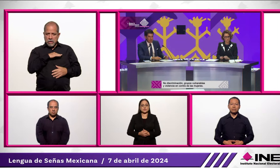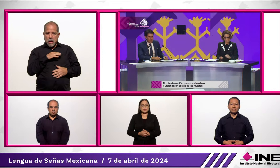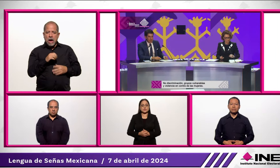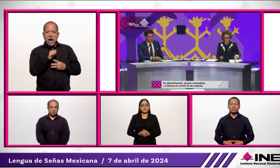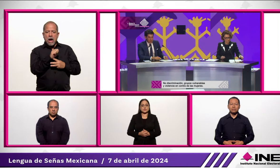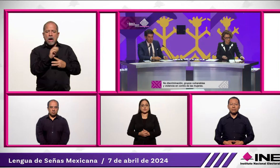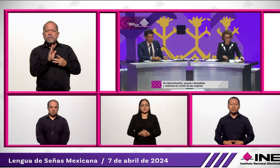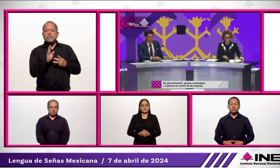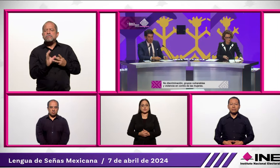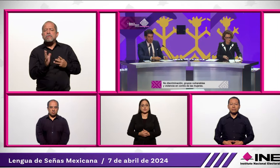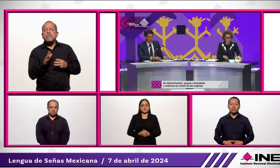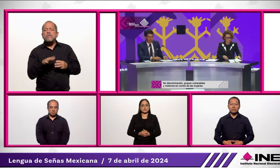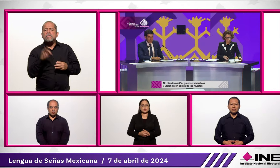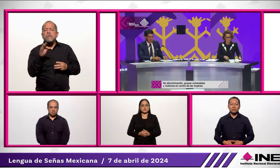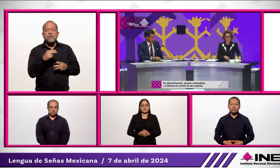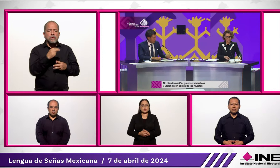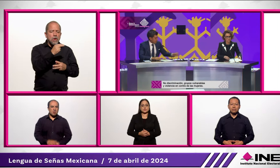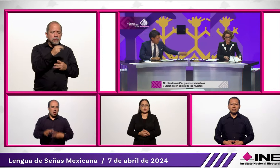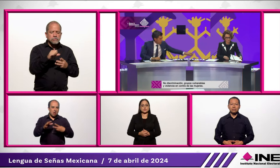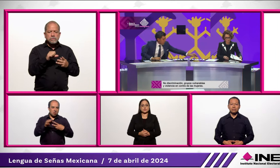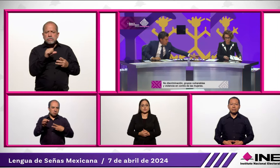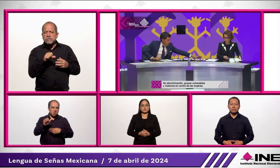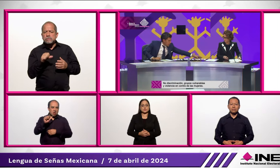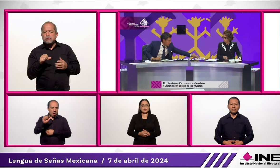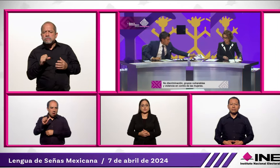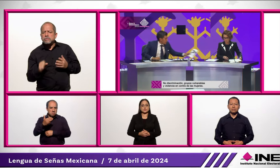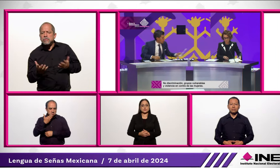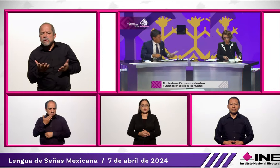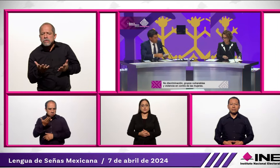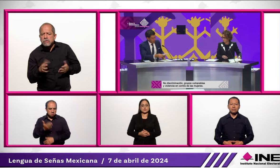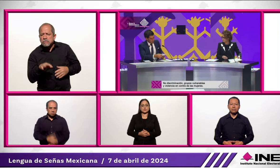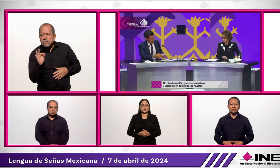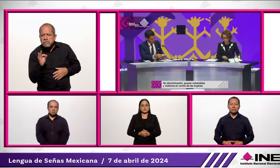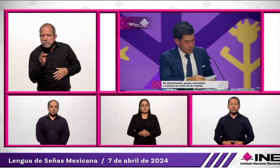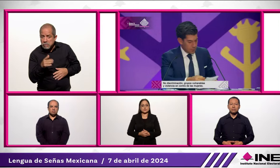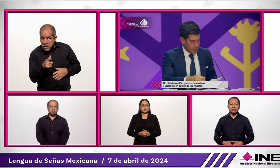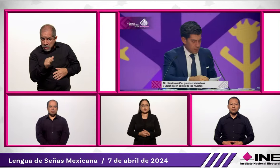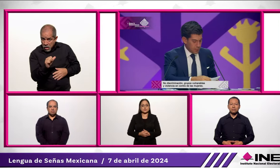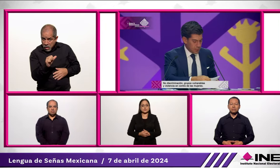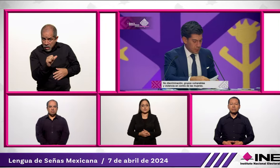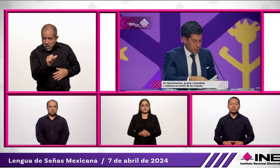3 preguntas del norte, centro y sur del país. Ah, está bien. Vamos con la.